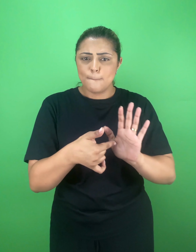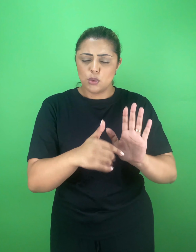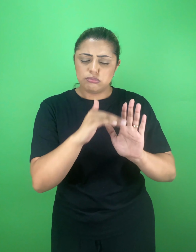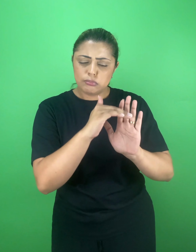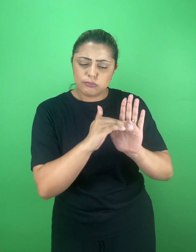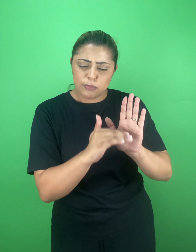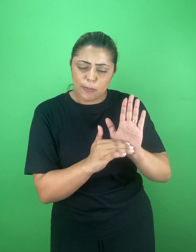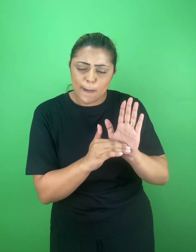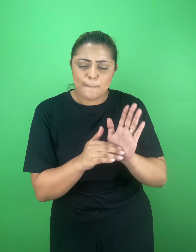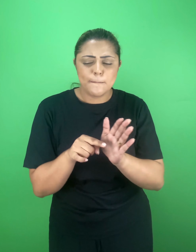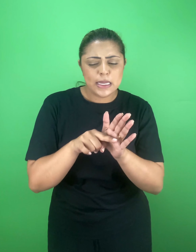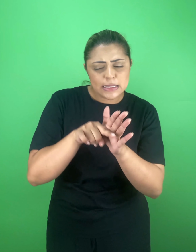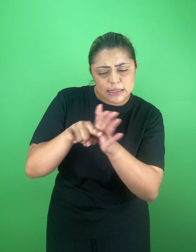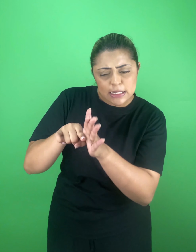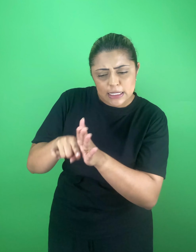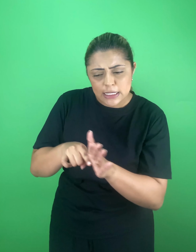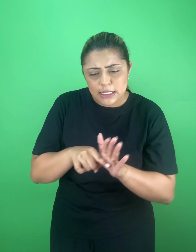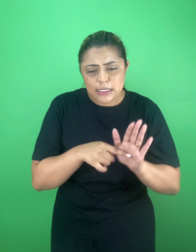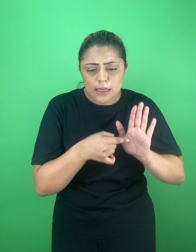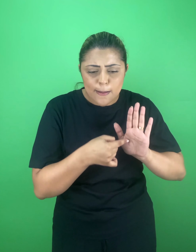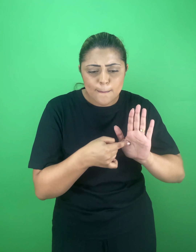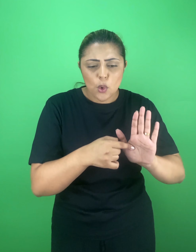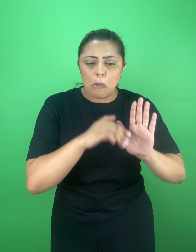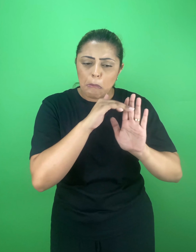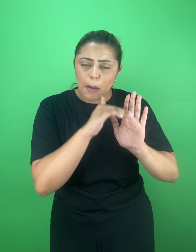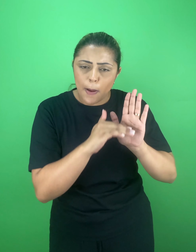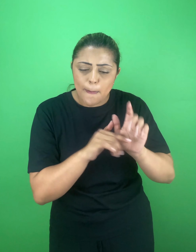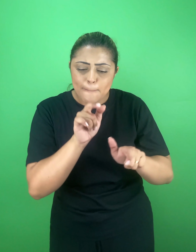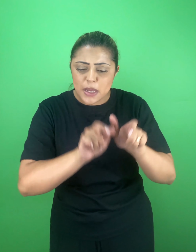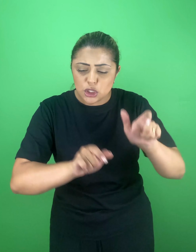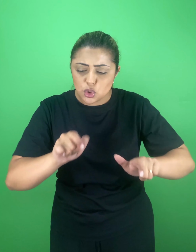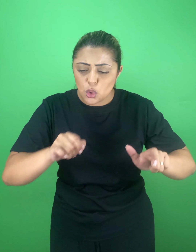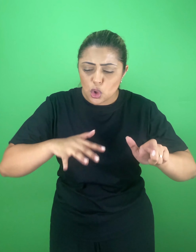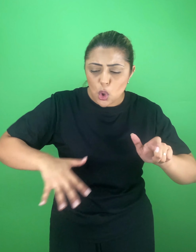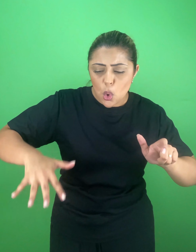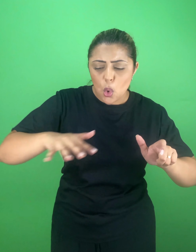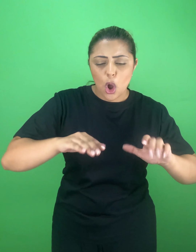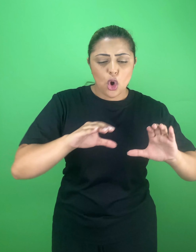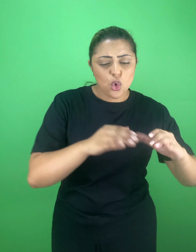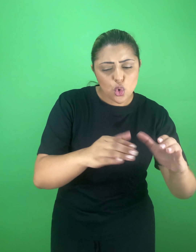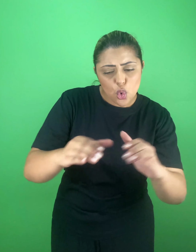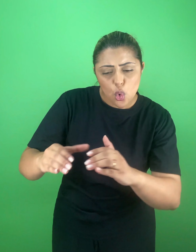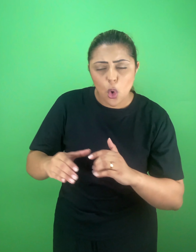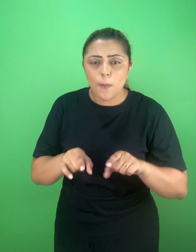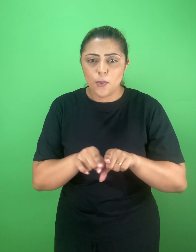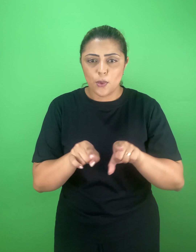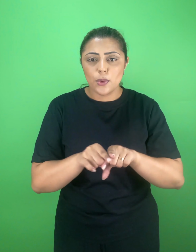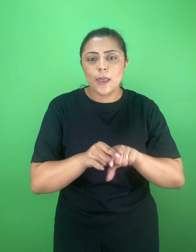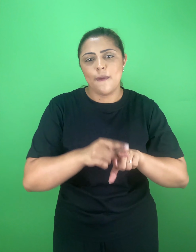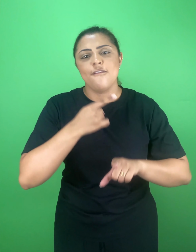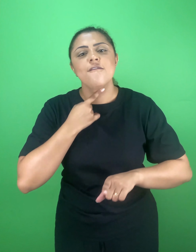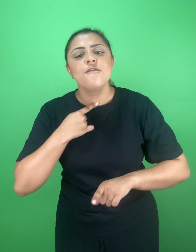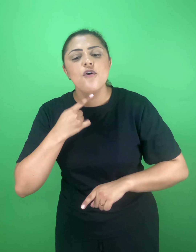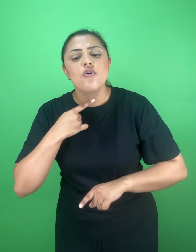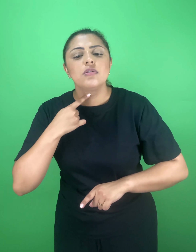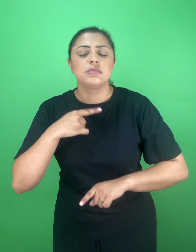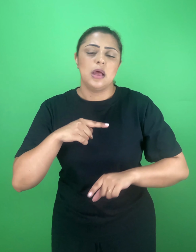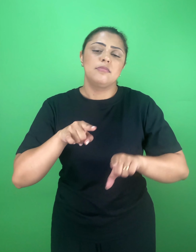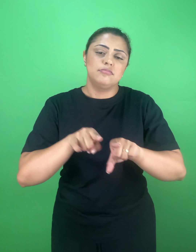realizado identificando agentes, espaços, coletivos e iniciativas e autorizar o uso dos